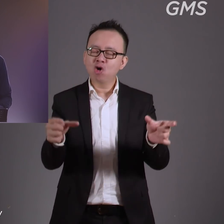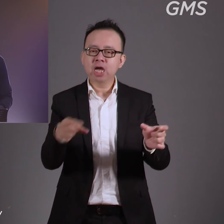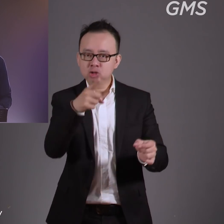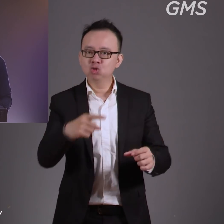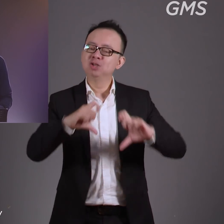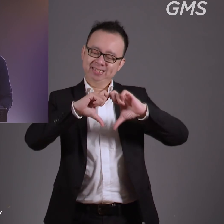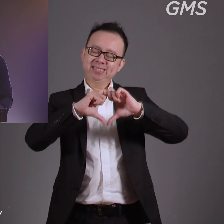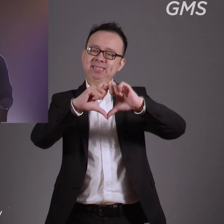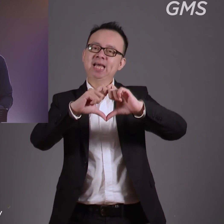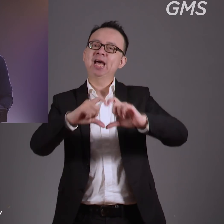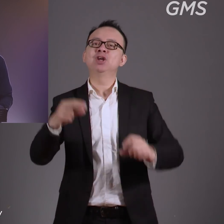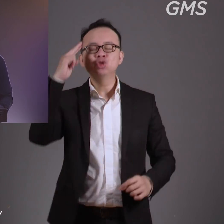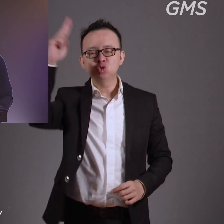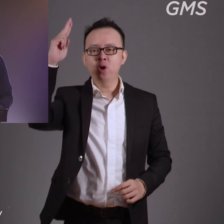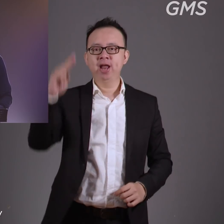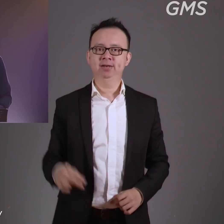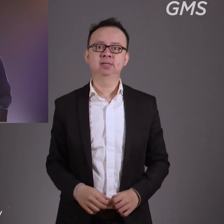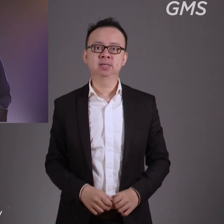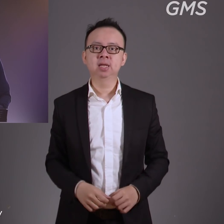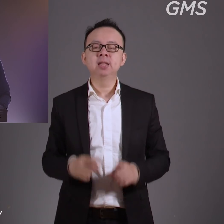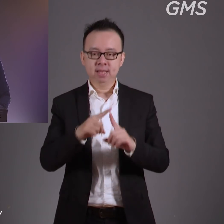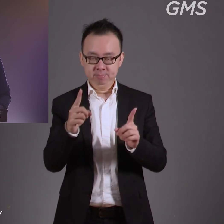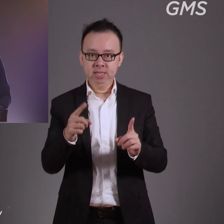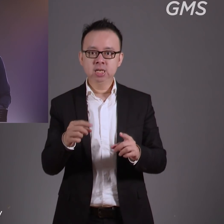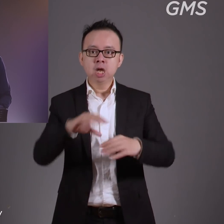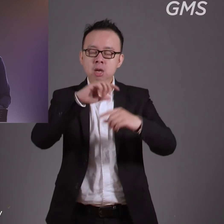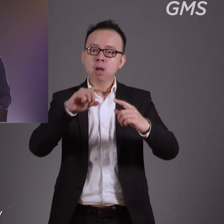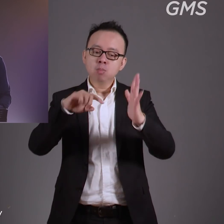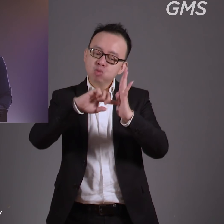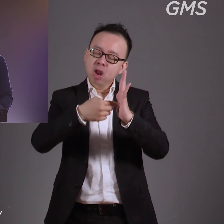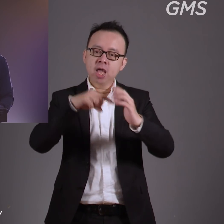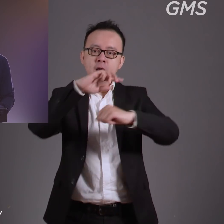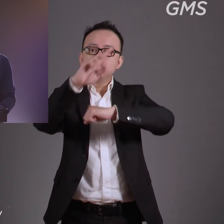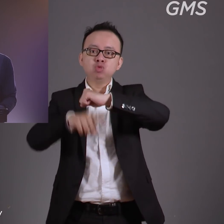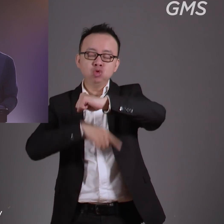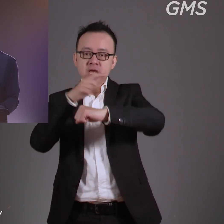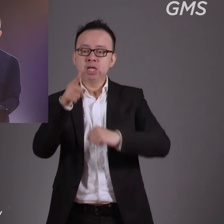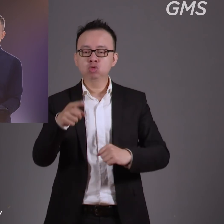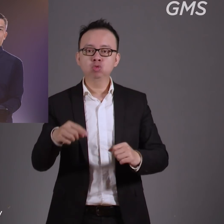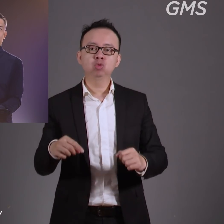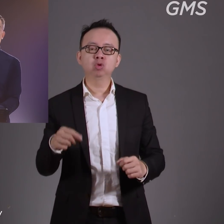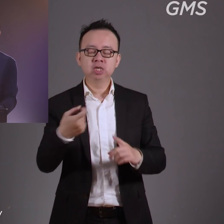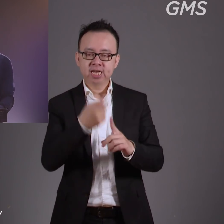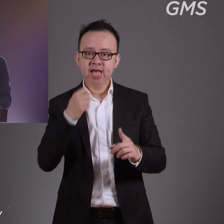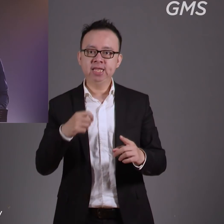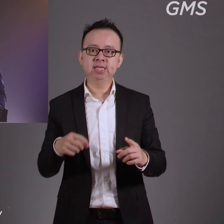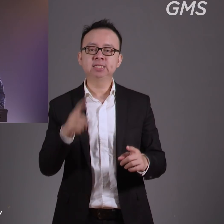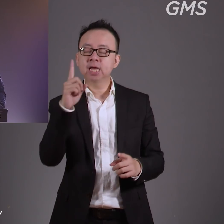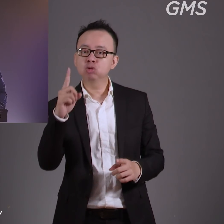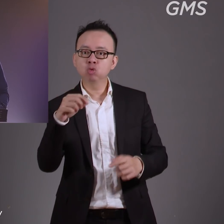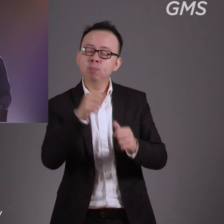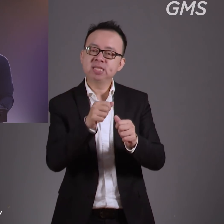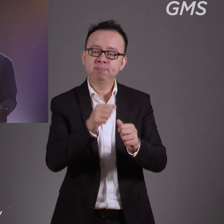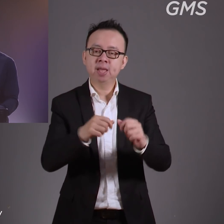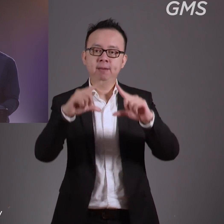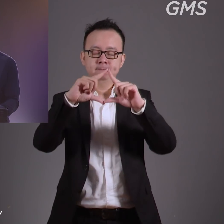untuk menunjukkan bahwa seluruh bumi ini dimulai dari satu pencipta, maka ada silsilah. Dan Yafet melahirkan banyak